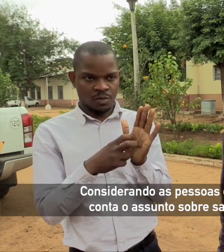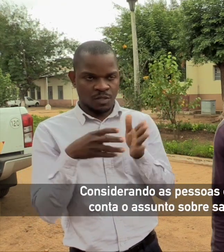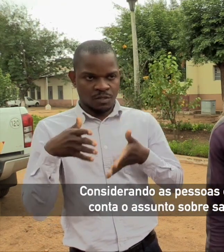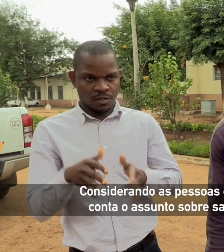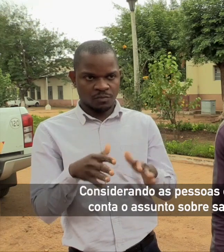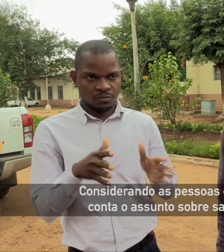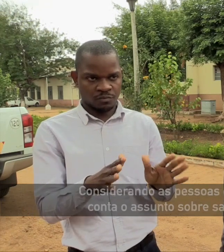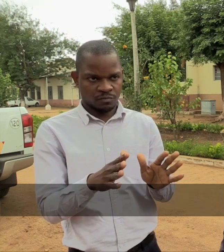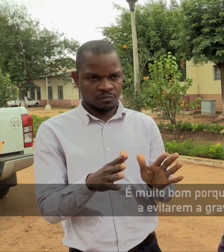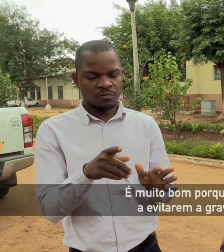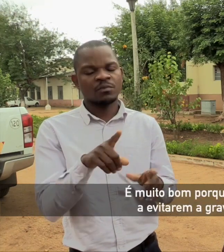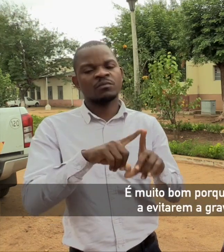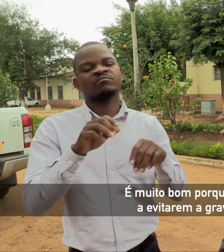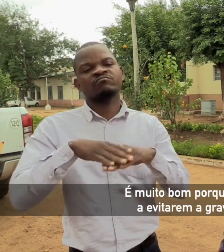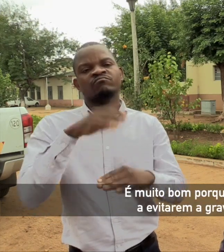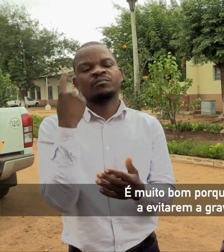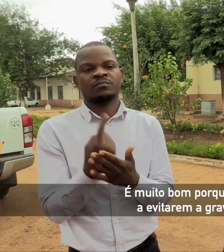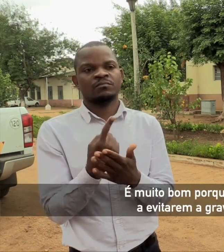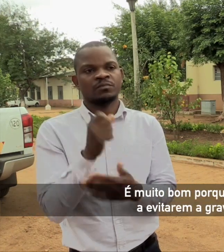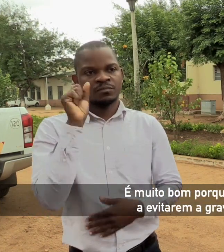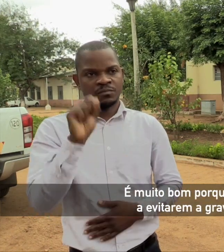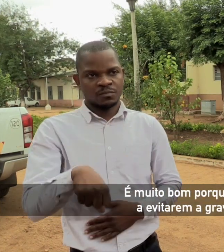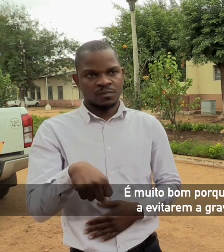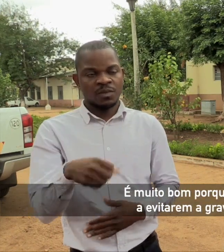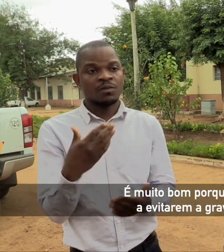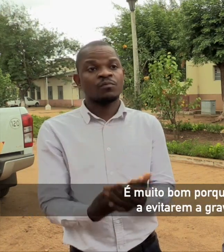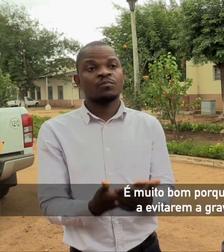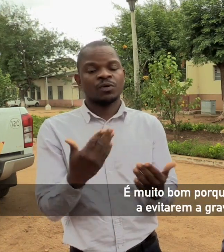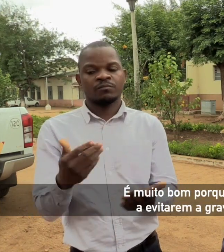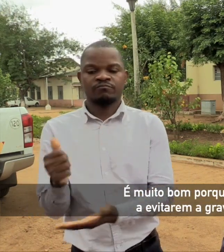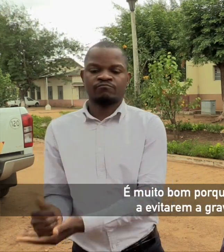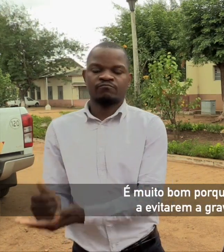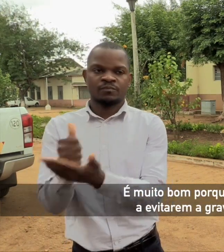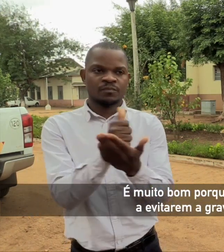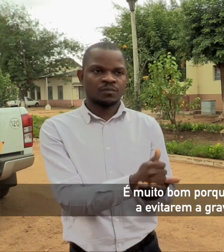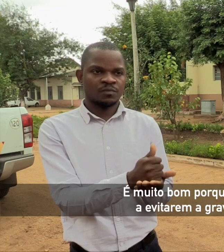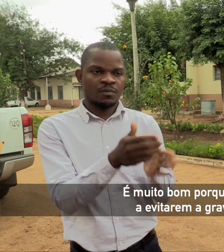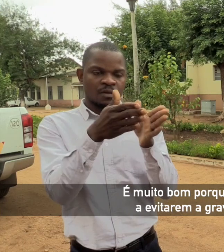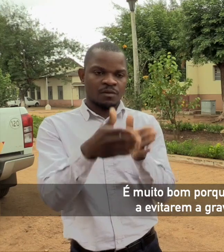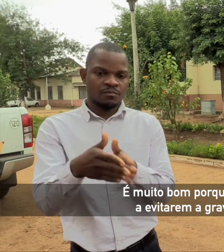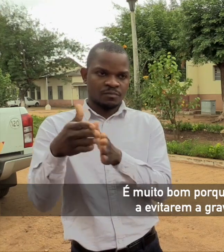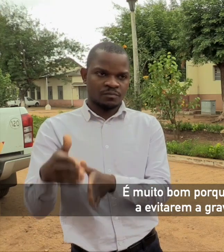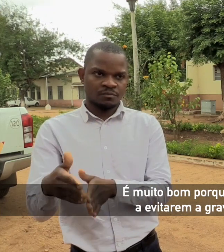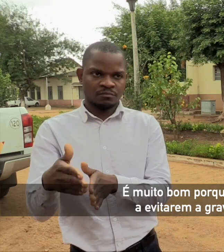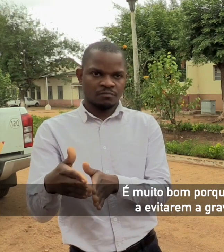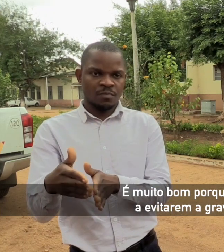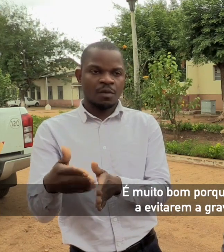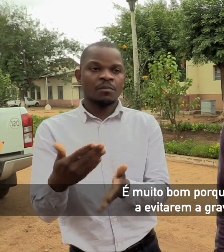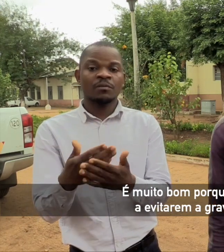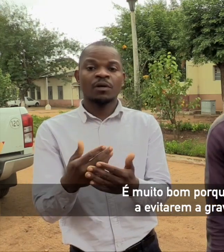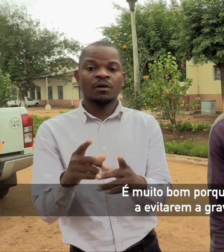é muito bom. É muito bom porque ajudam as pessoas só para se engravidarem